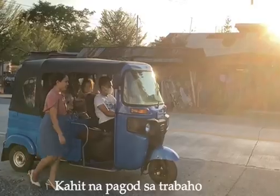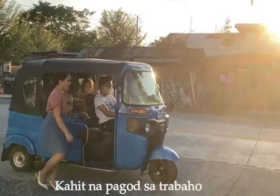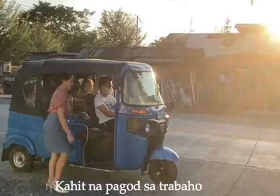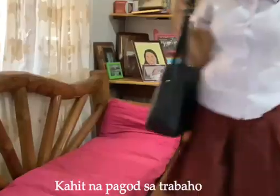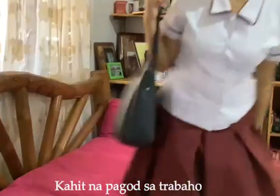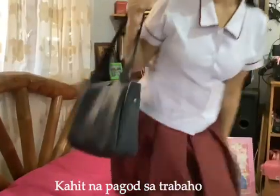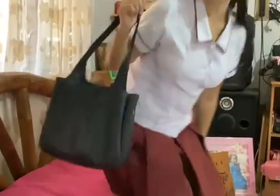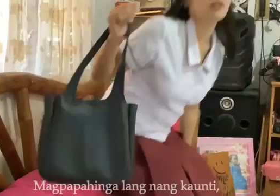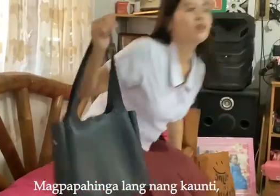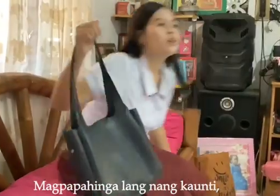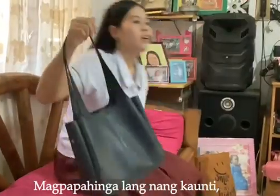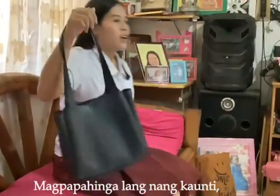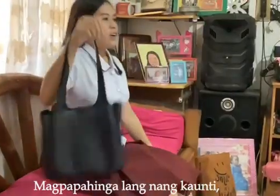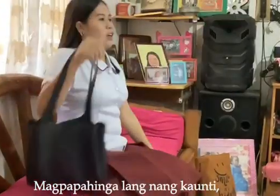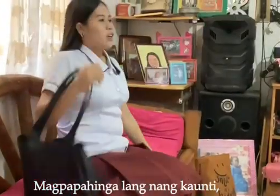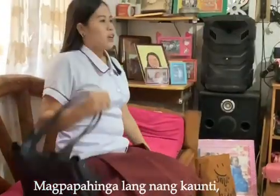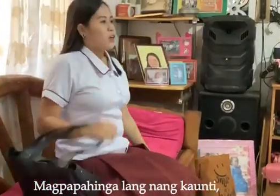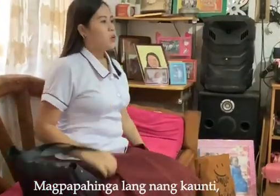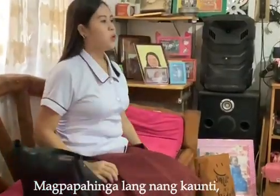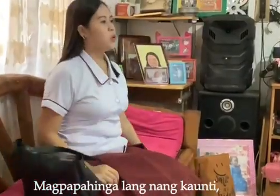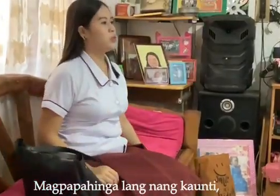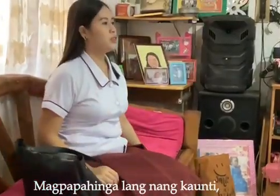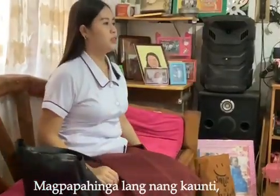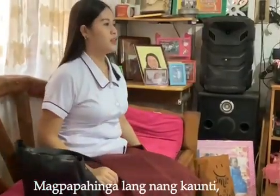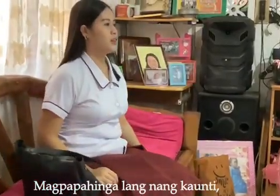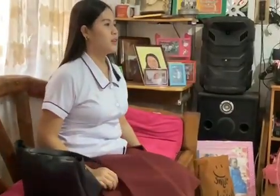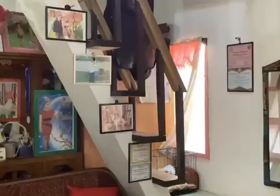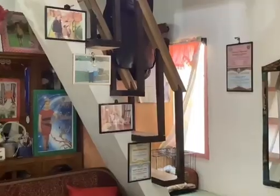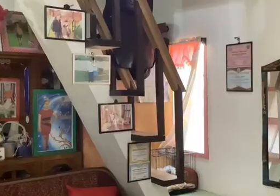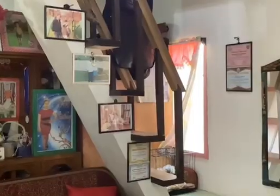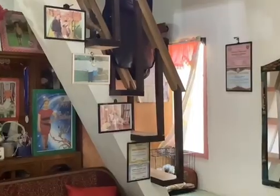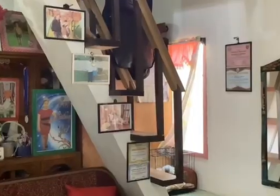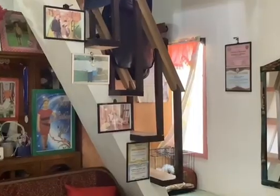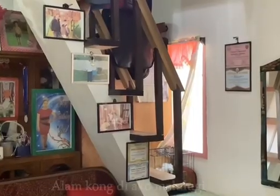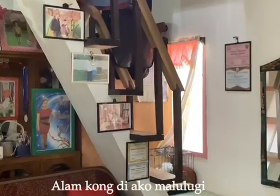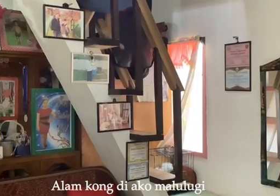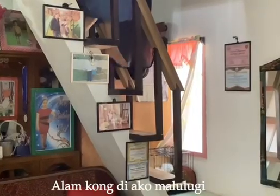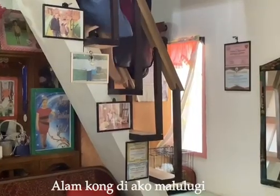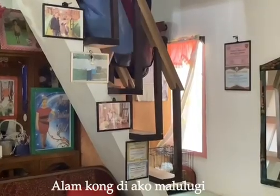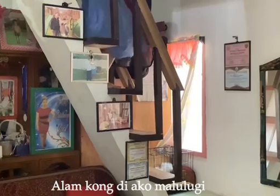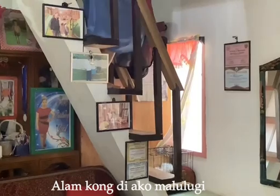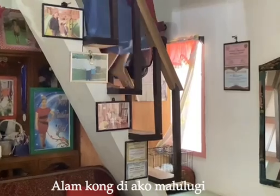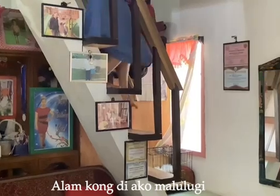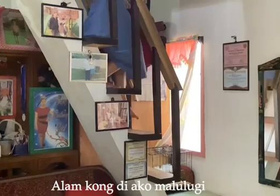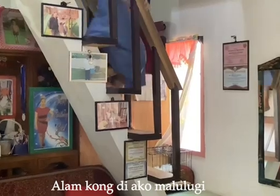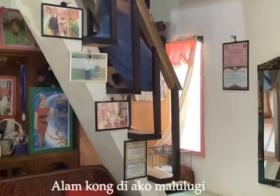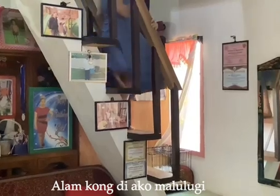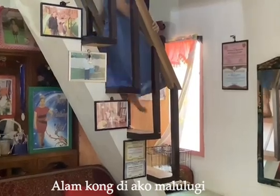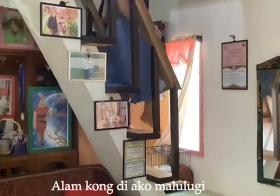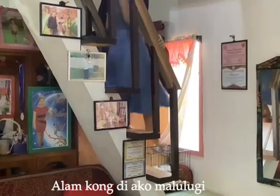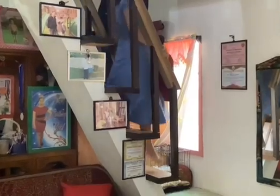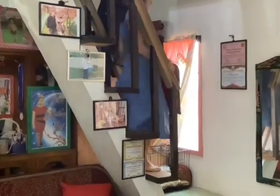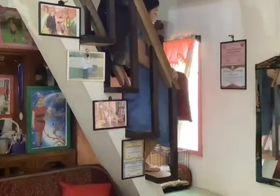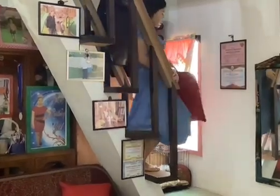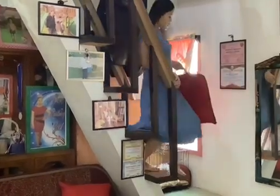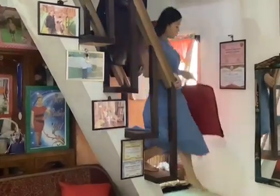trabaho, magpapahinga lang ng kaunti. Alam kong di ako malulugi